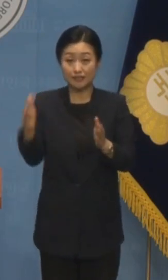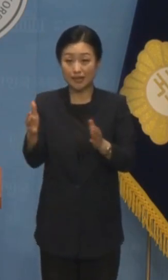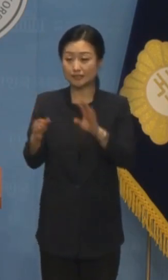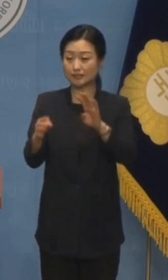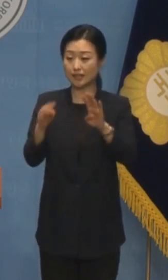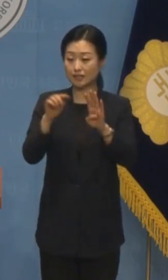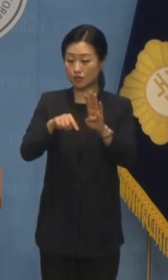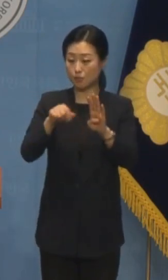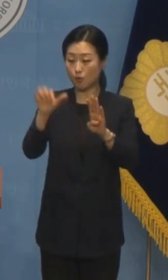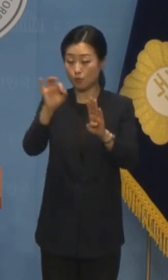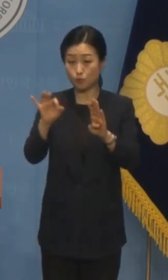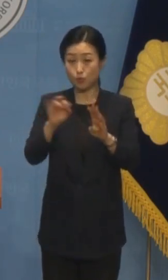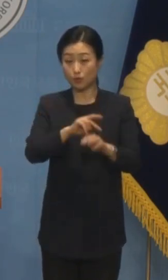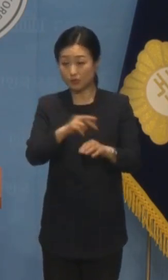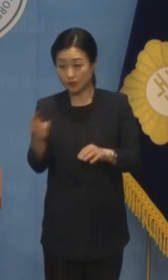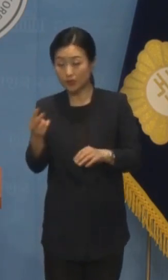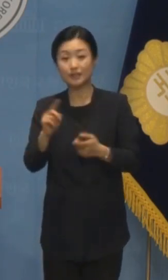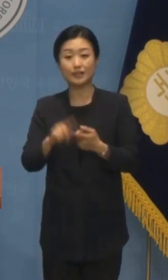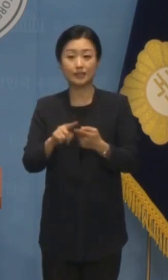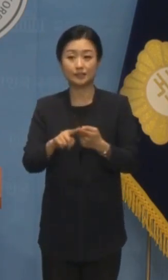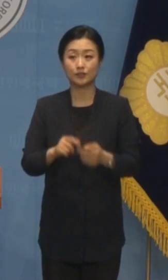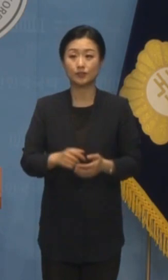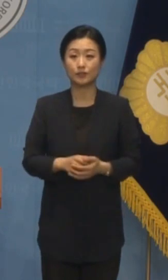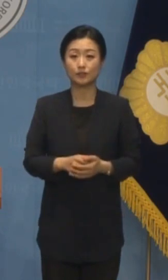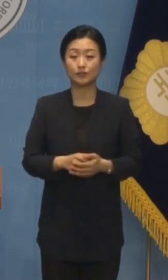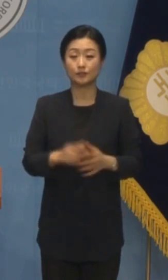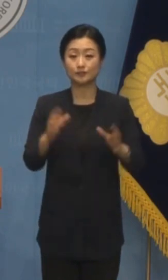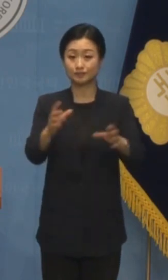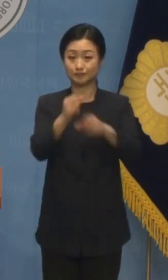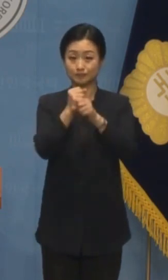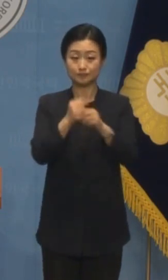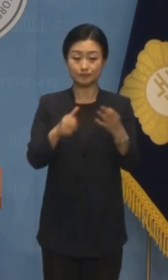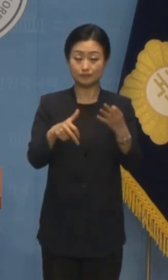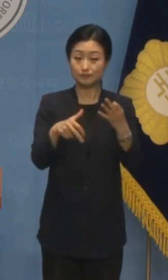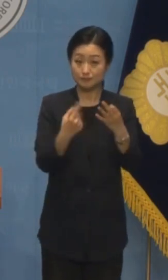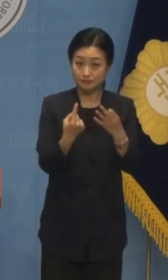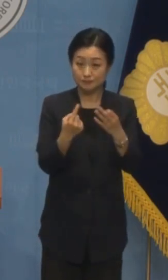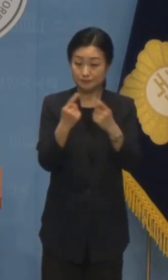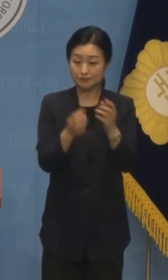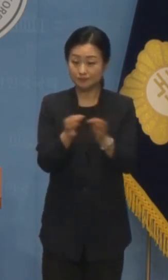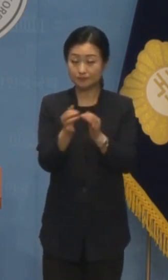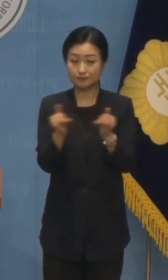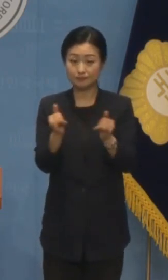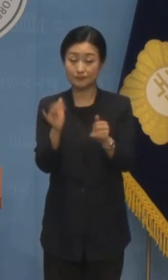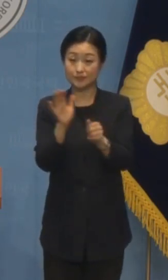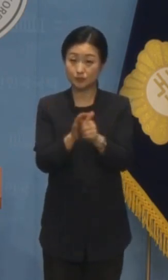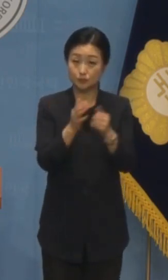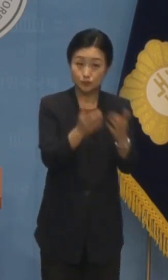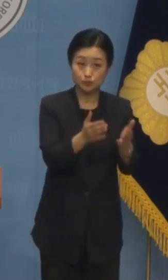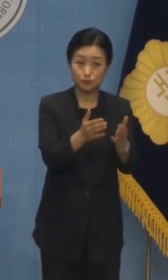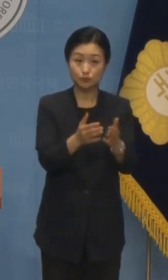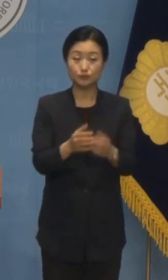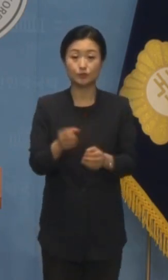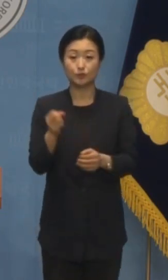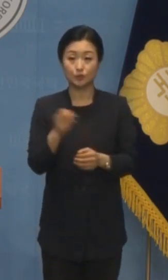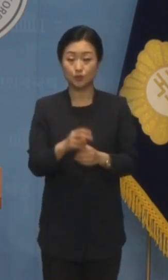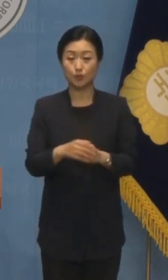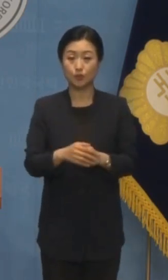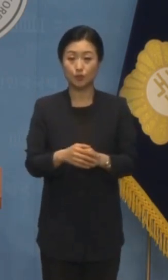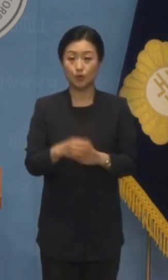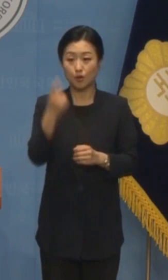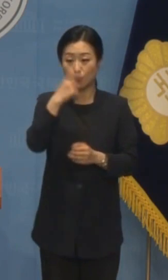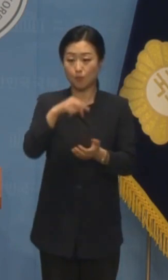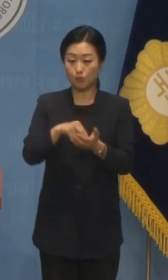4.5% 중금리 대출로 전환하는 겁니다. 정리해보면 14조 원이 소상공인 정책자금과 보증부 대출 상환 연장